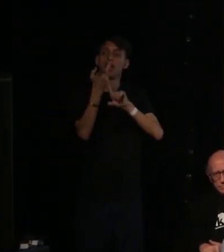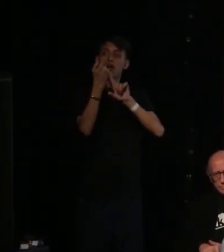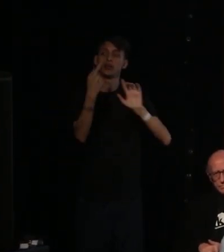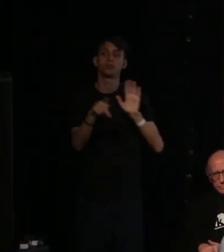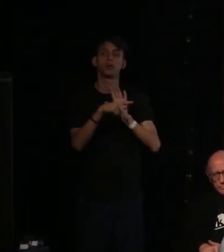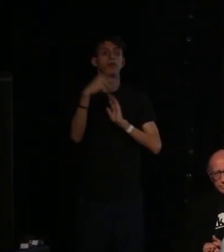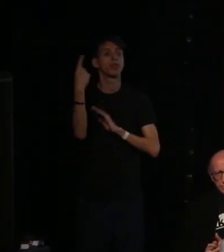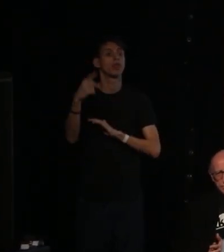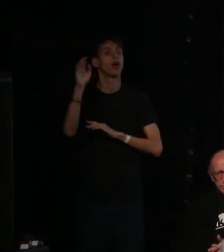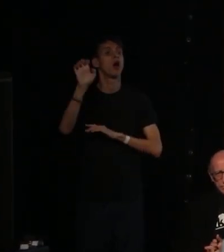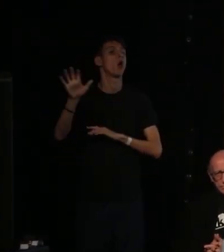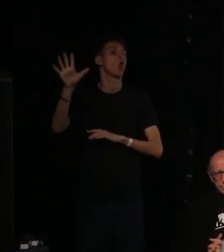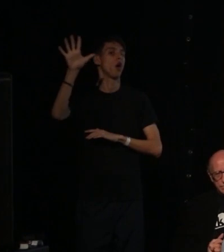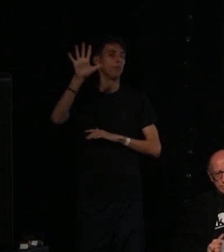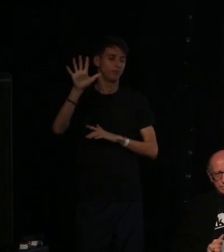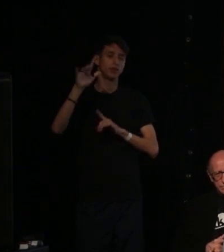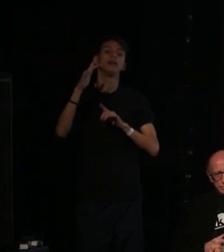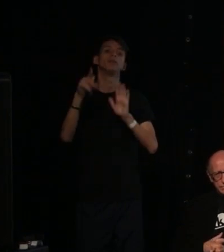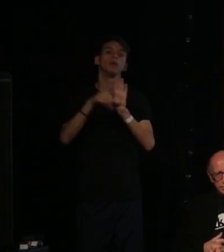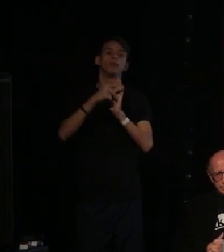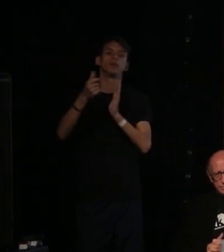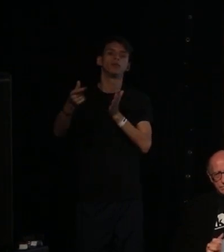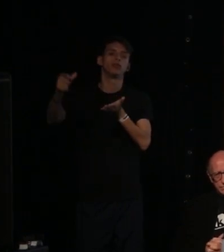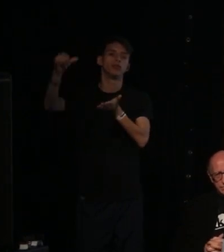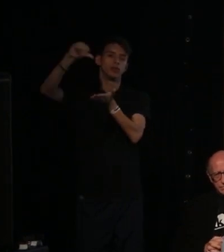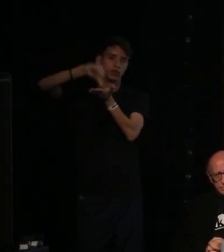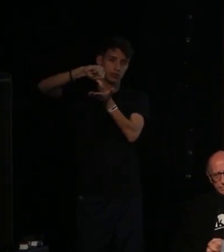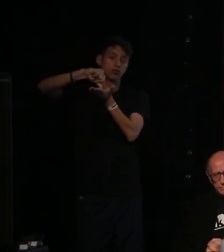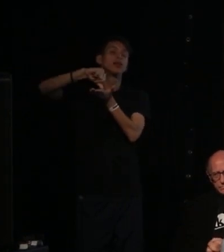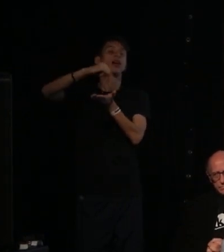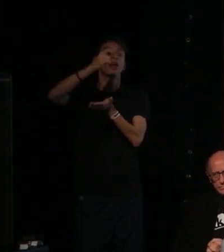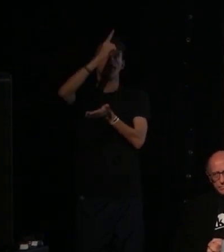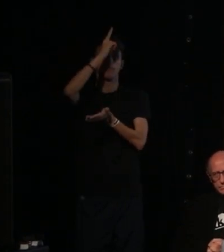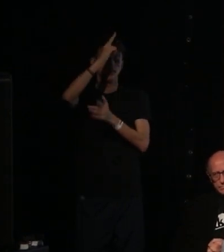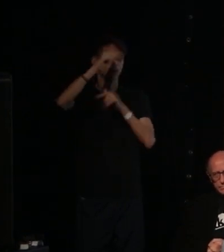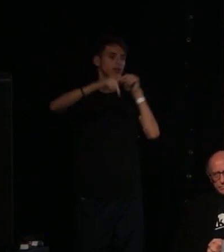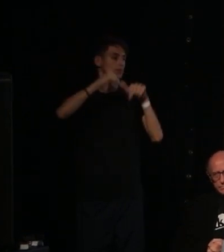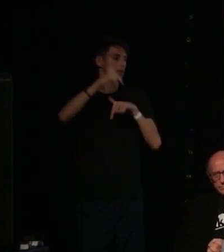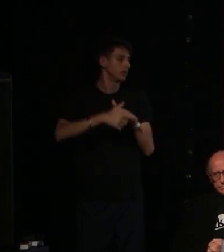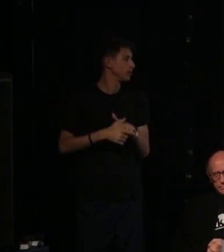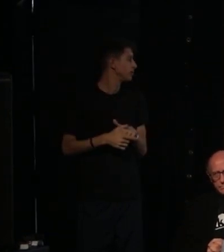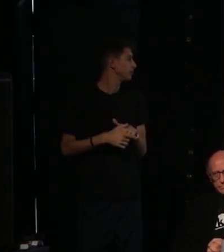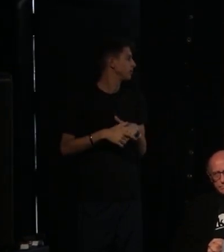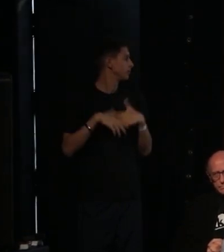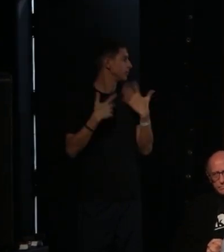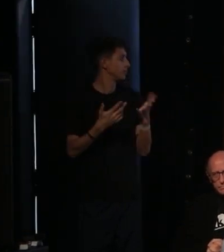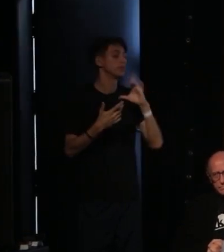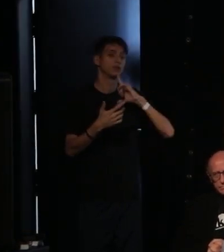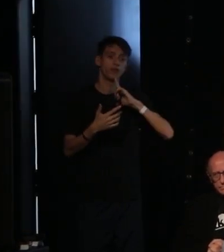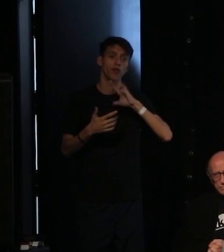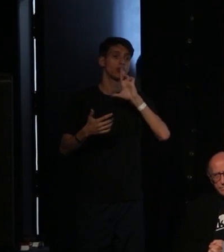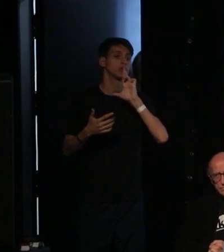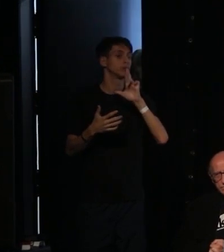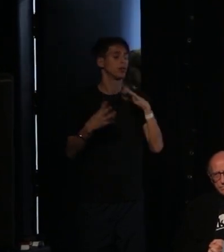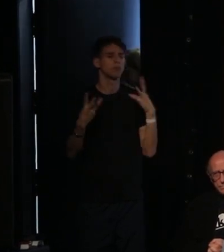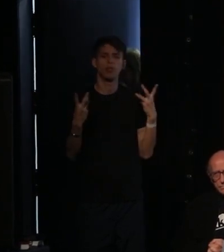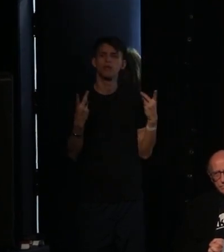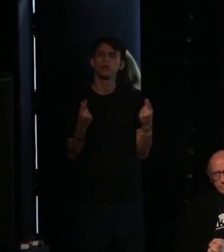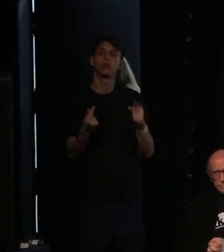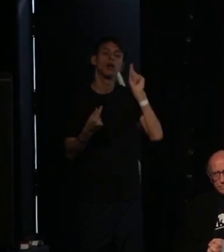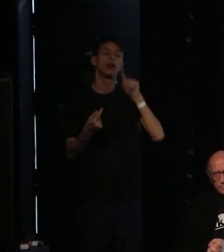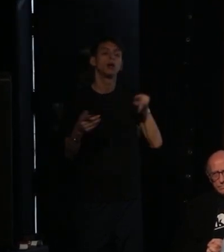Europa, localizado o seu trabalho na Alemanha. E esse trabalho resultou numa coisa extraordinária,